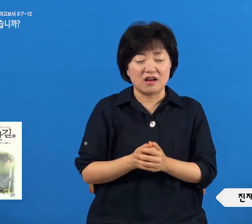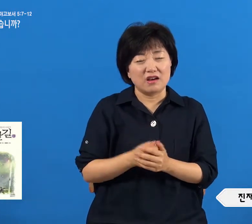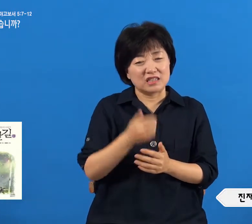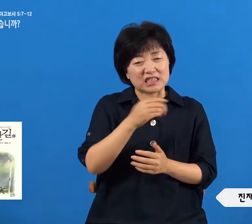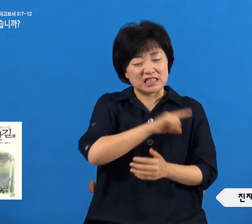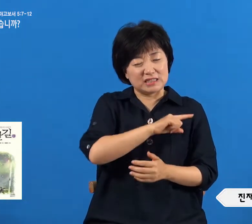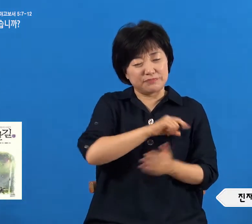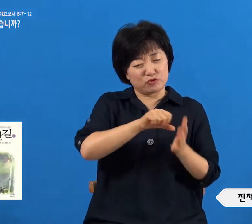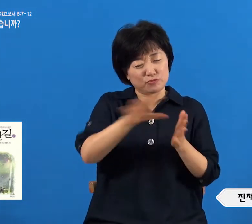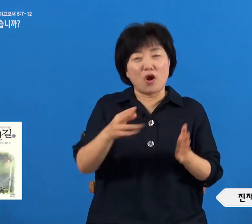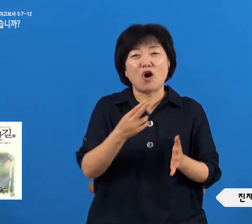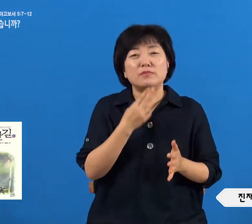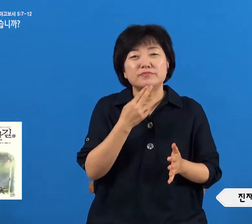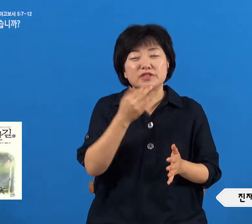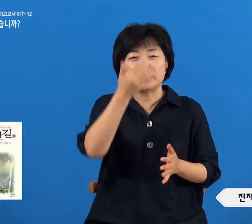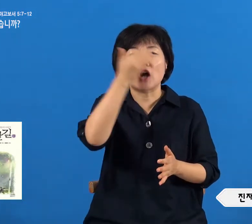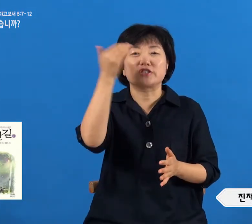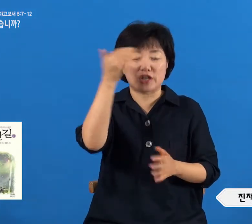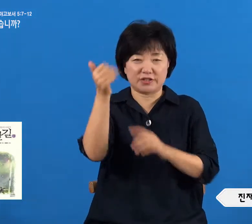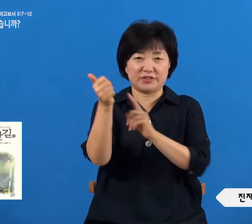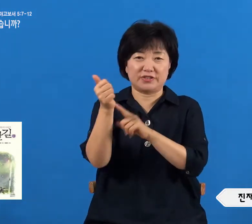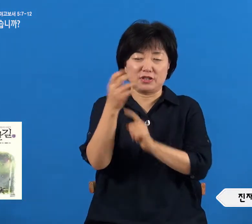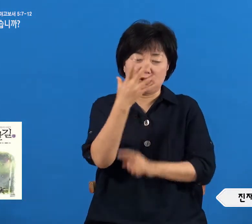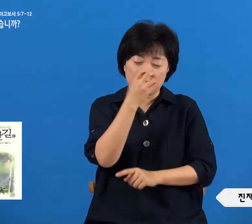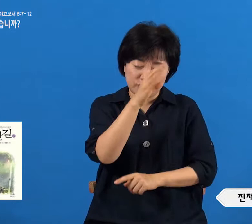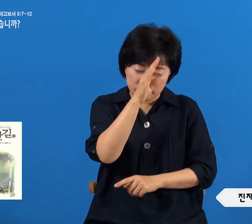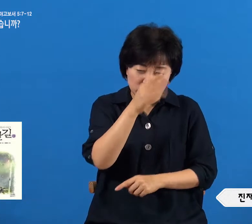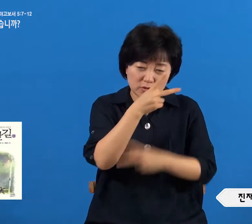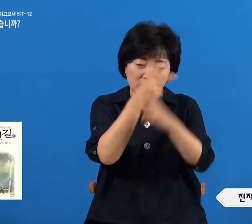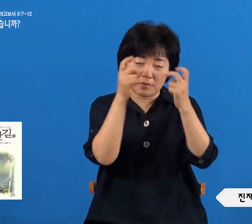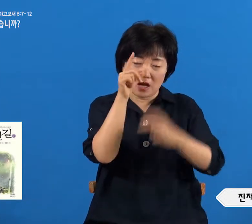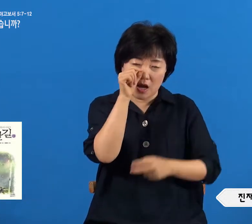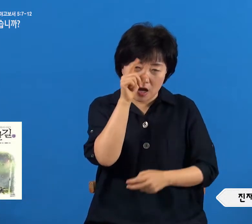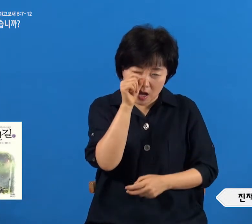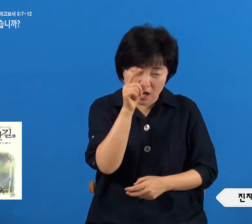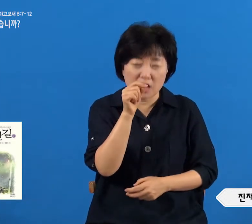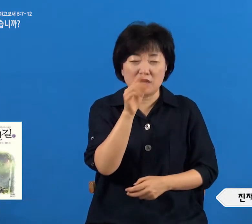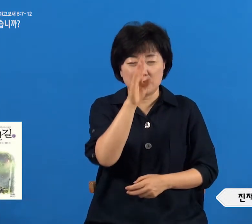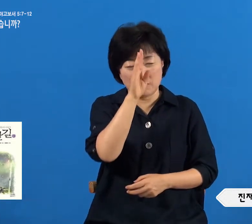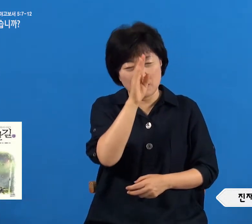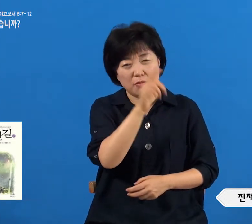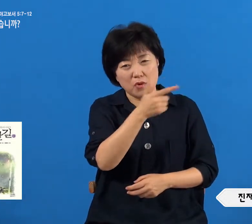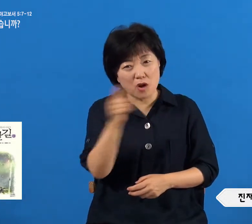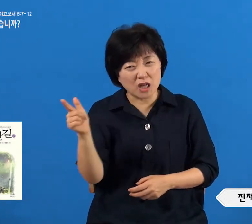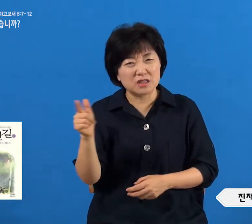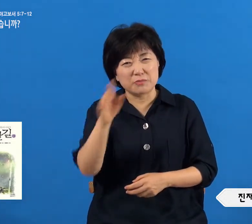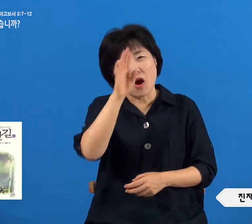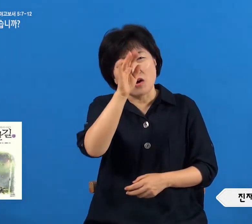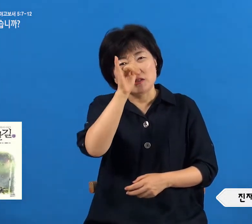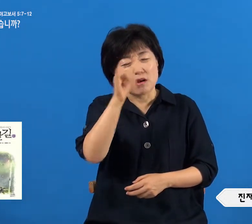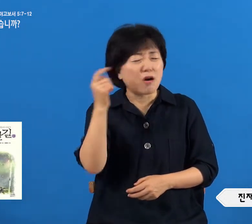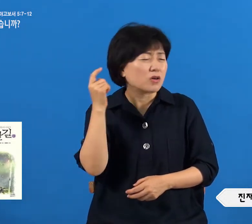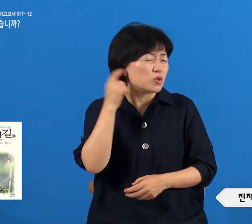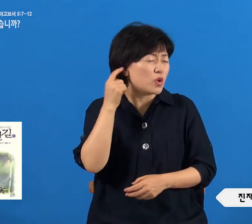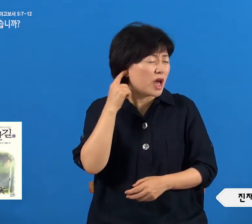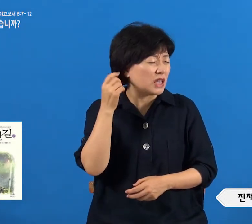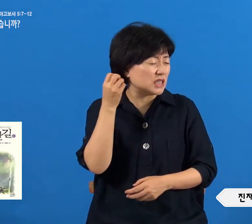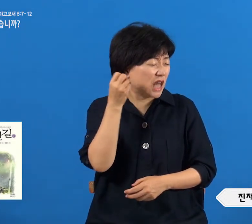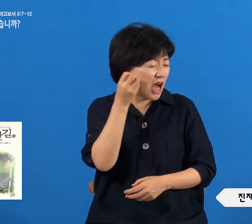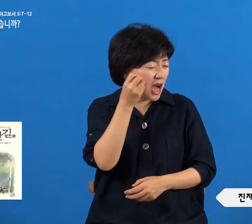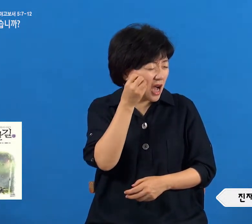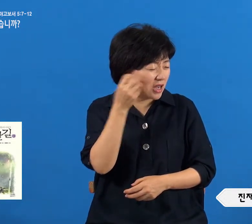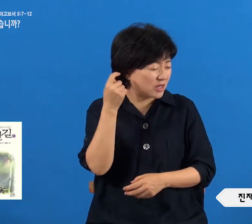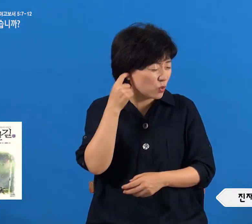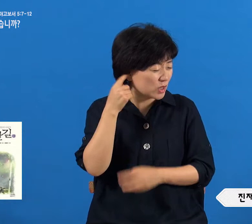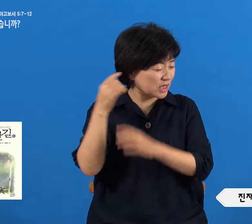있었고 불면증도 있었습니다. 그가 가진 가장 큰 힘든 것은 이명의 문제였습니다. 귓소리에서 얼마나